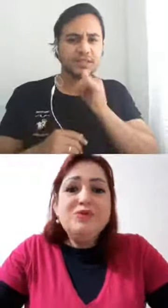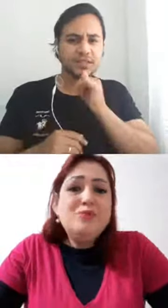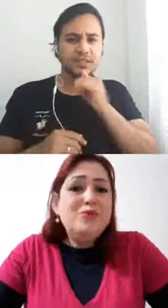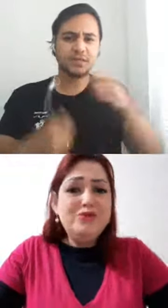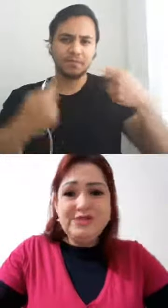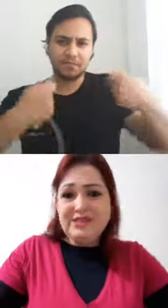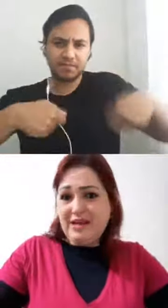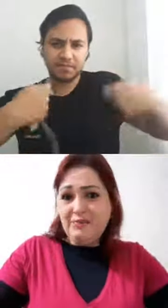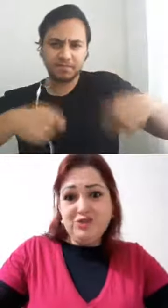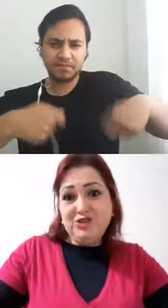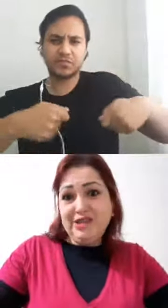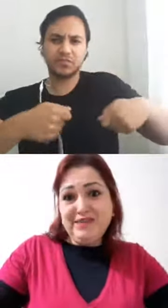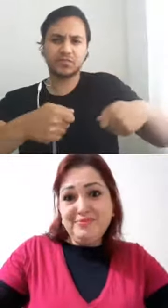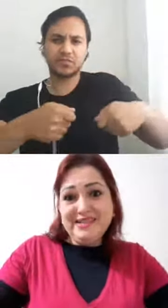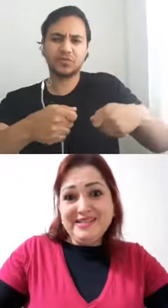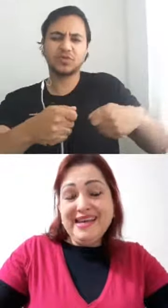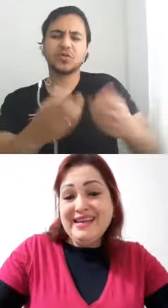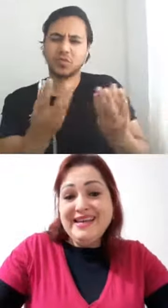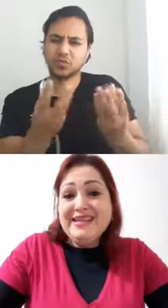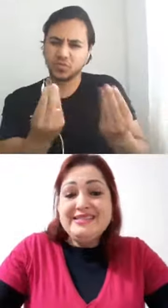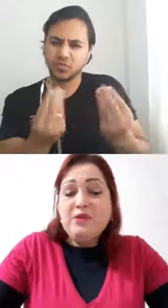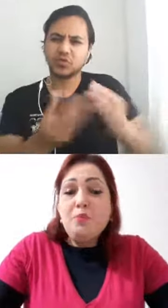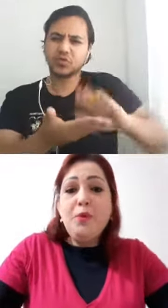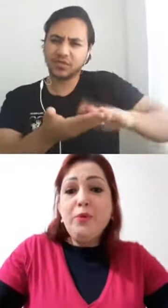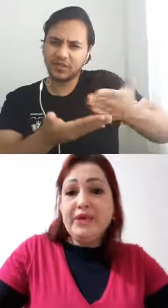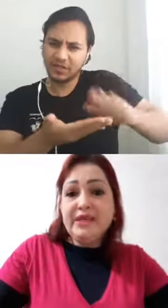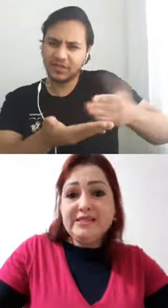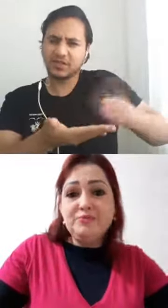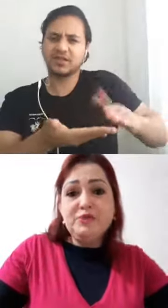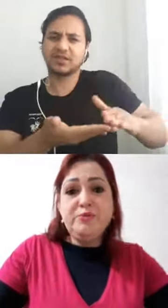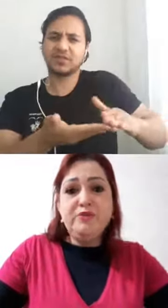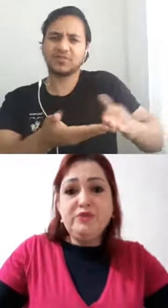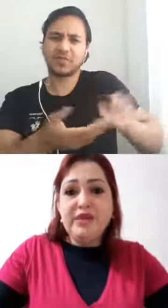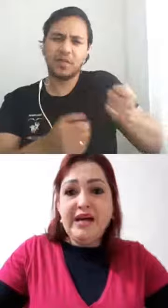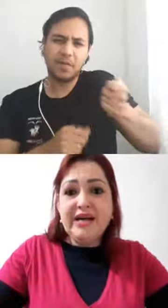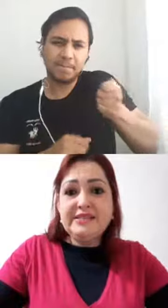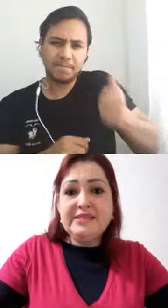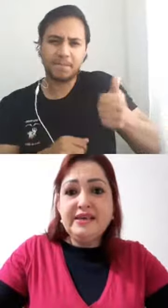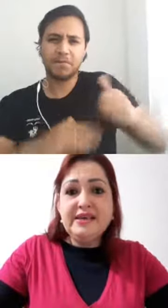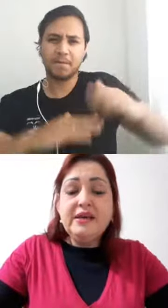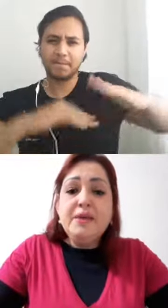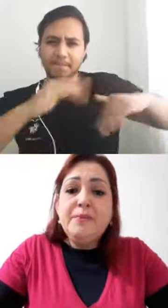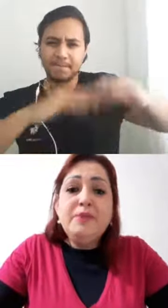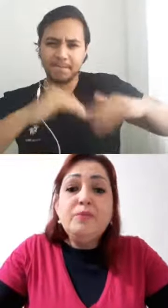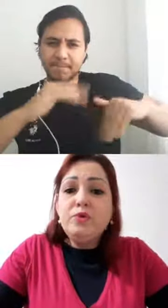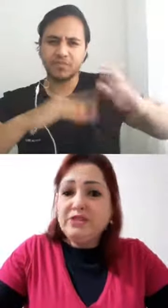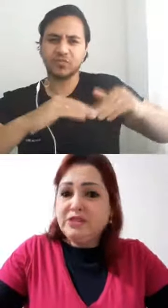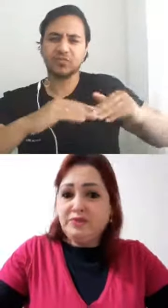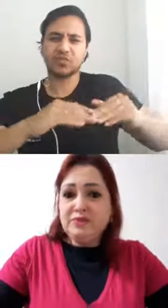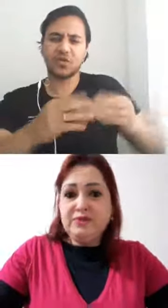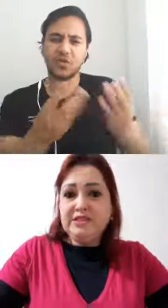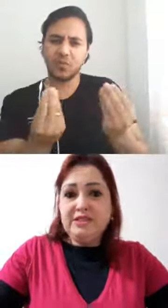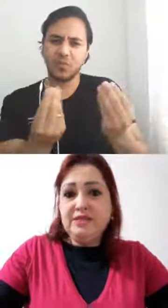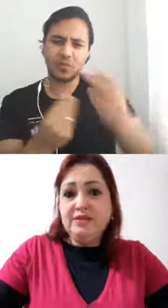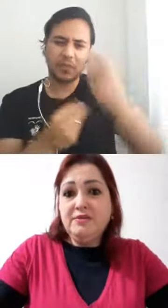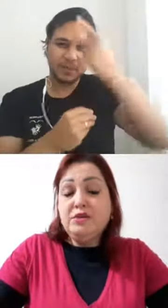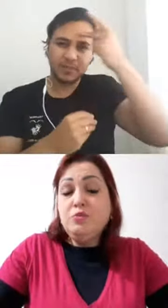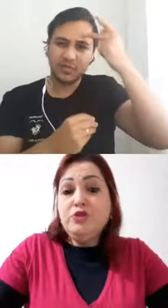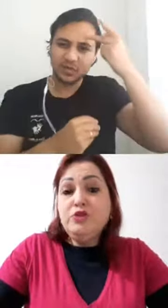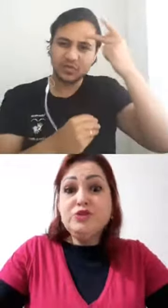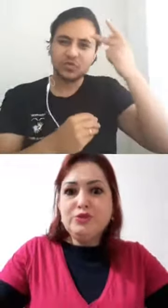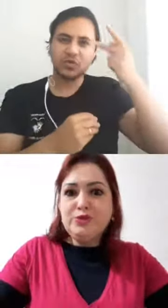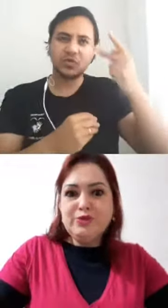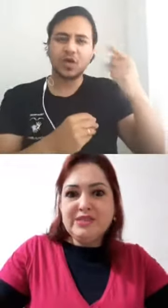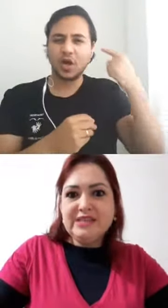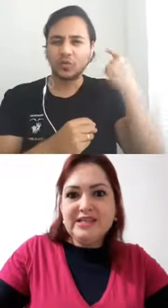precisando de muitos intérpretes de Libras. São pouquíssimos profissionais para muitas pessoas que são